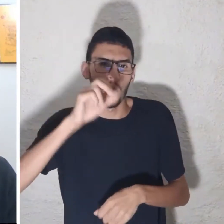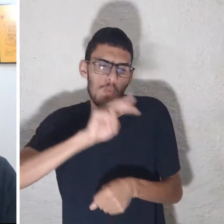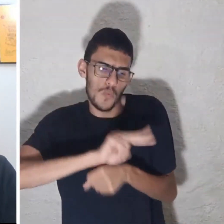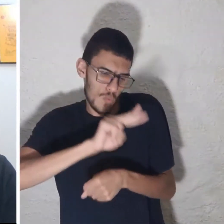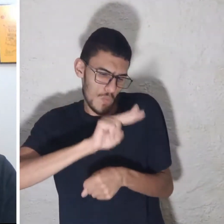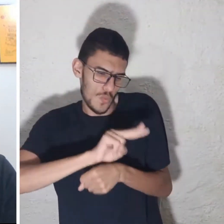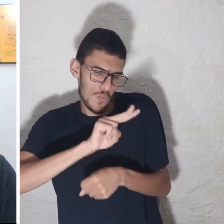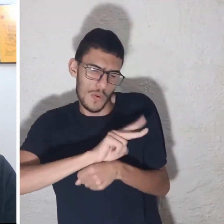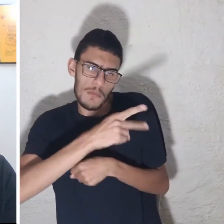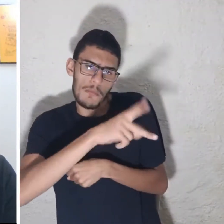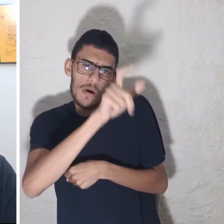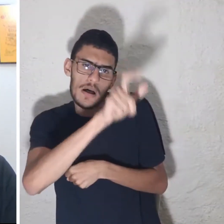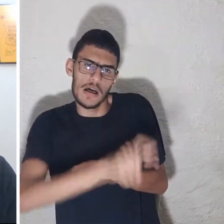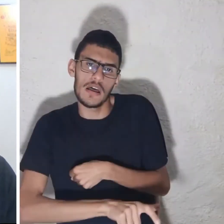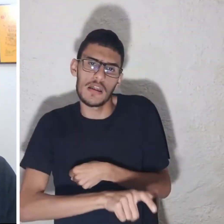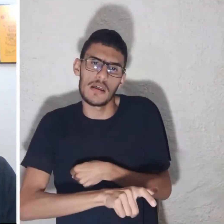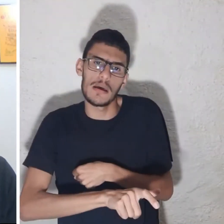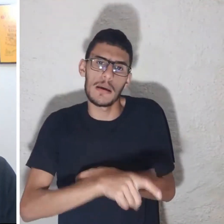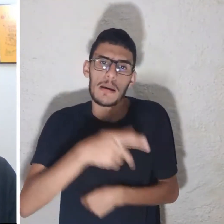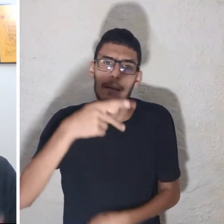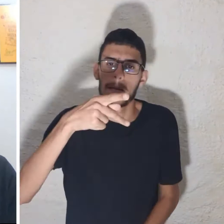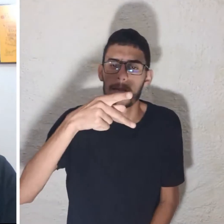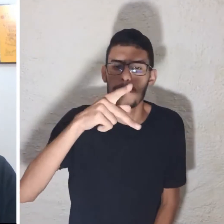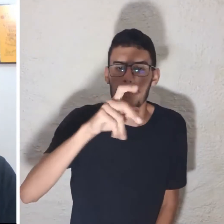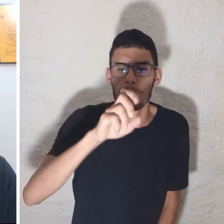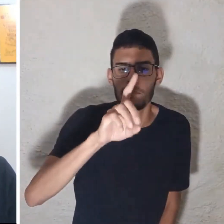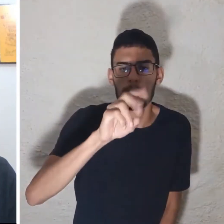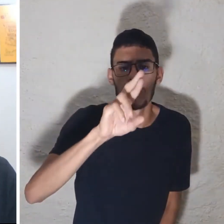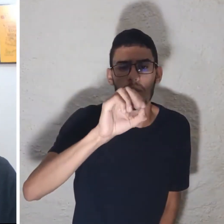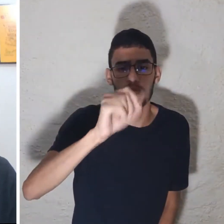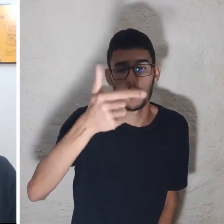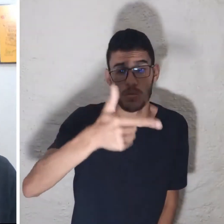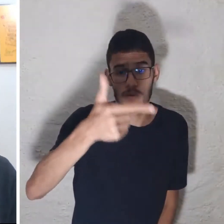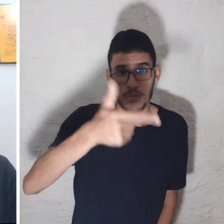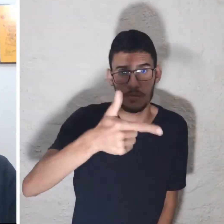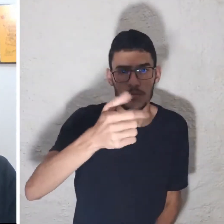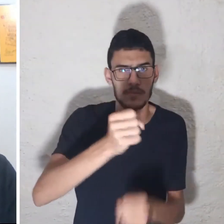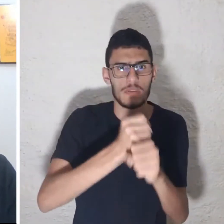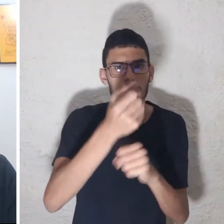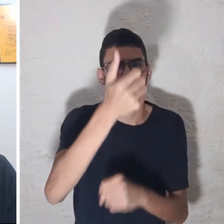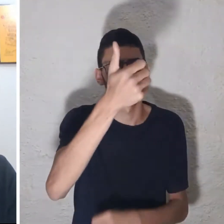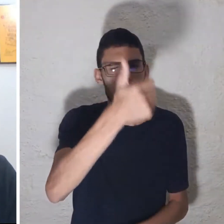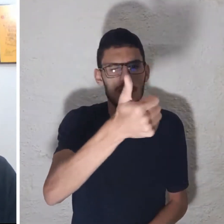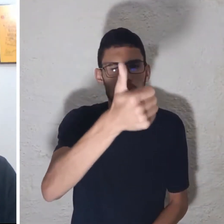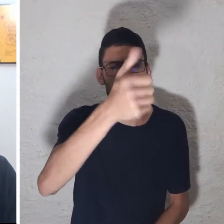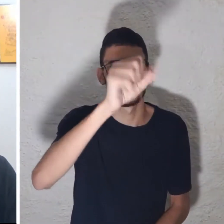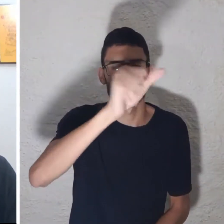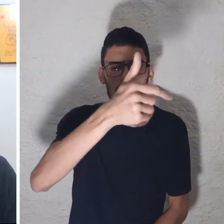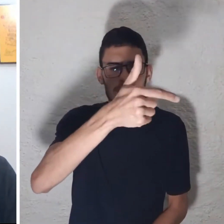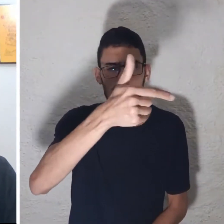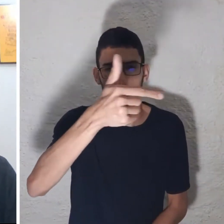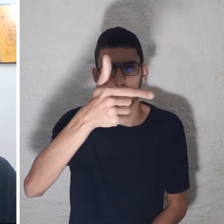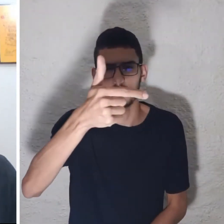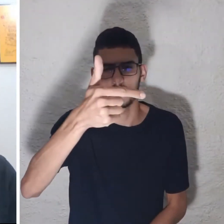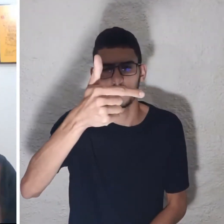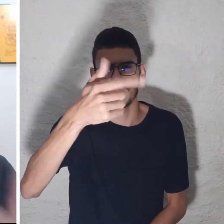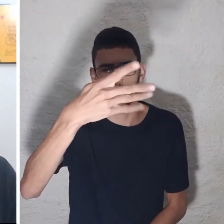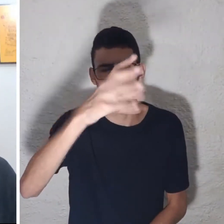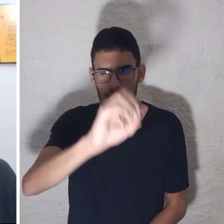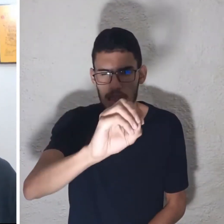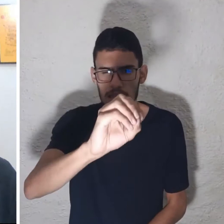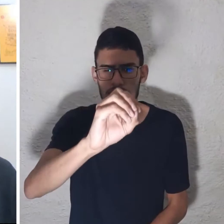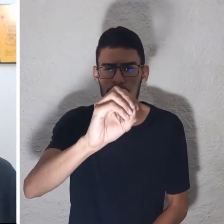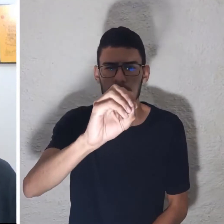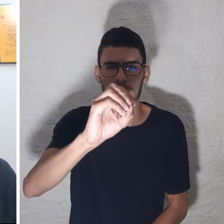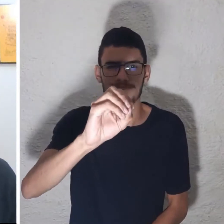em nome do menor Pedro, Pedro II. E a partir de 1840, quando Dom Pedro II, ainda que não